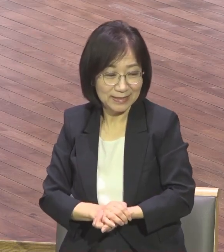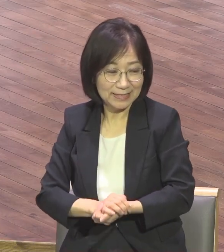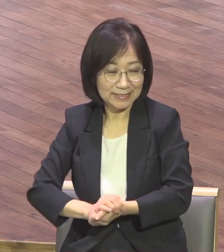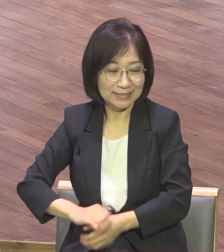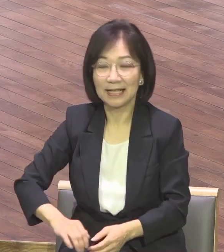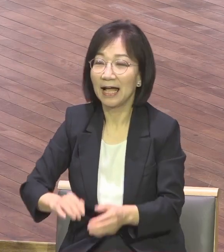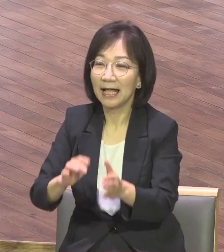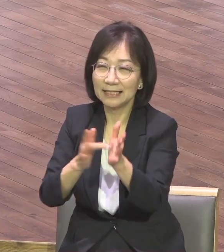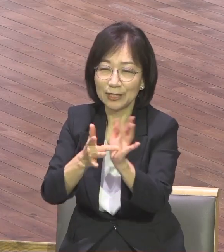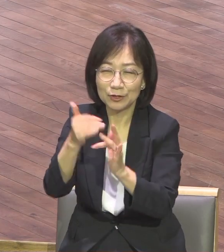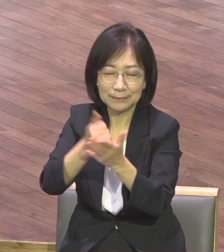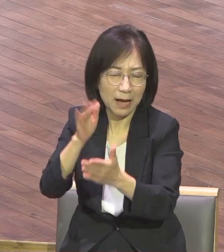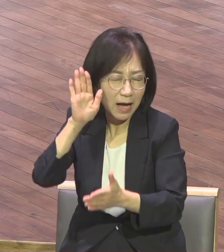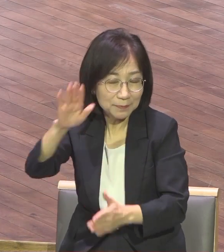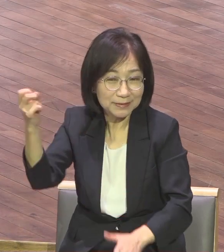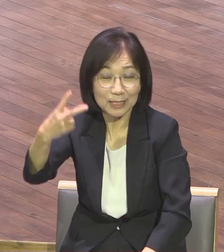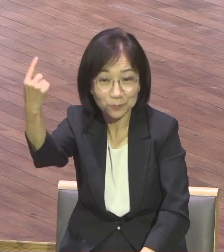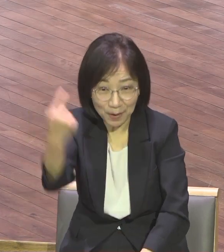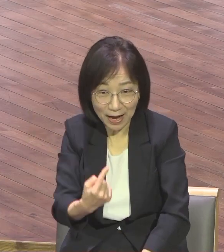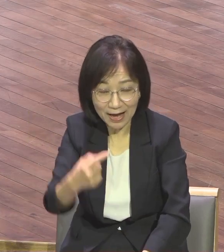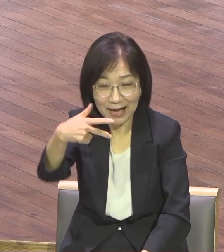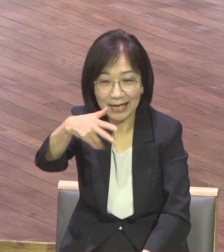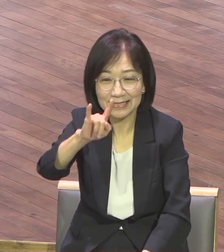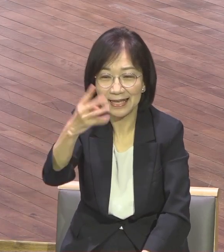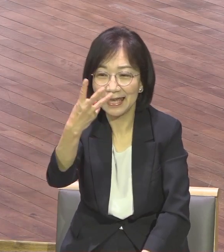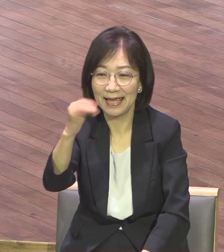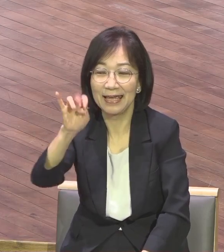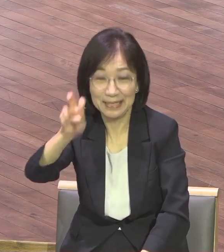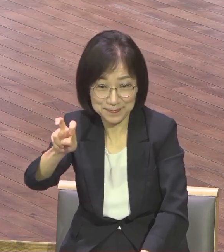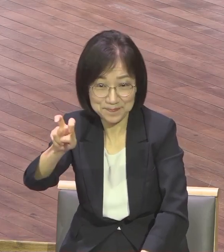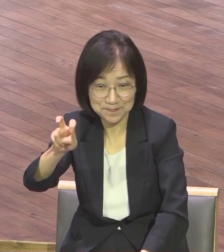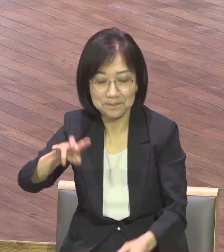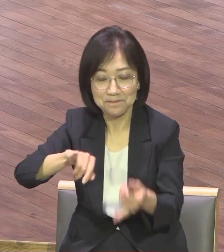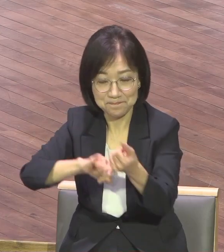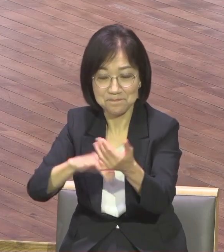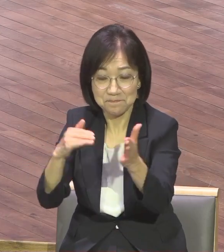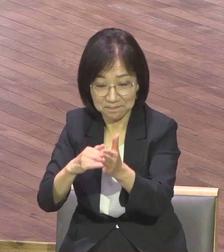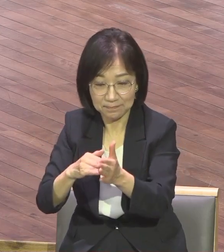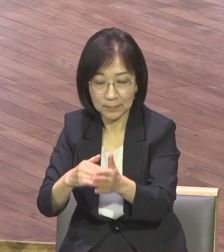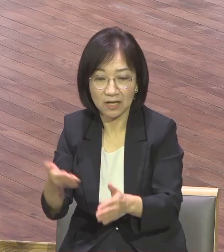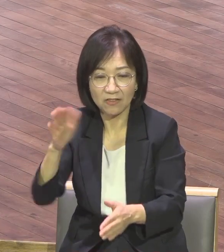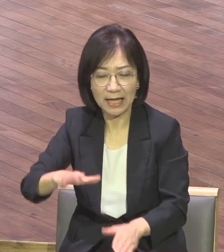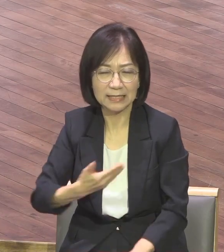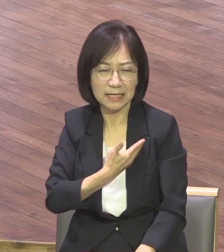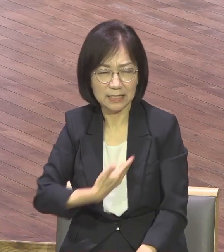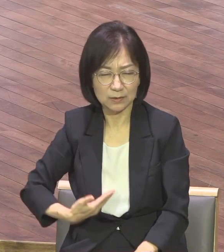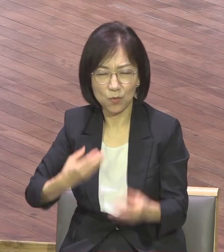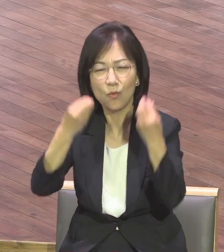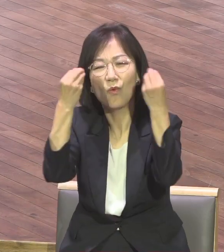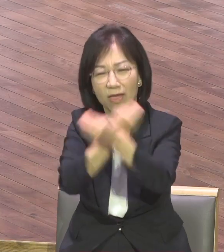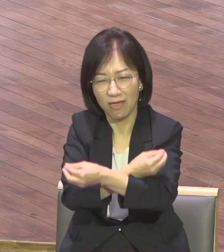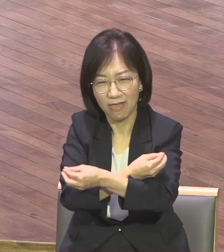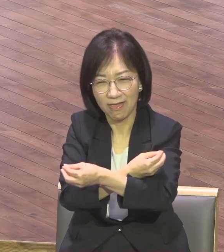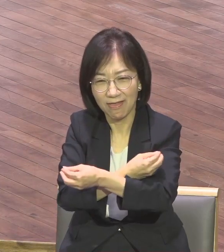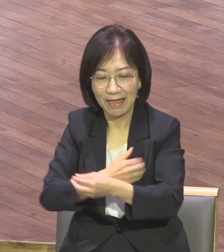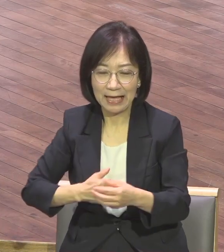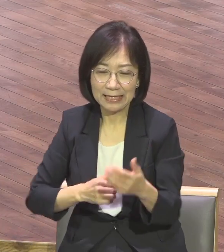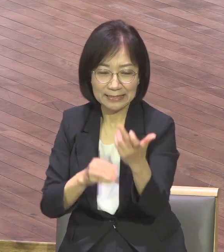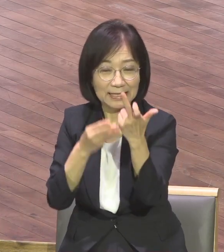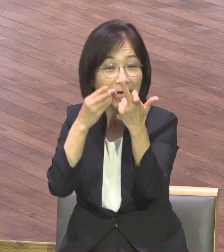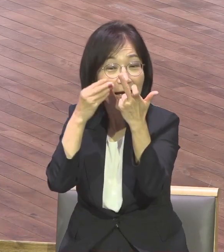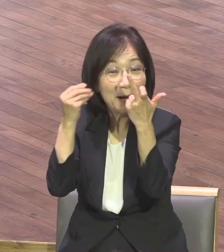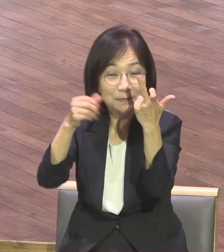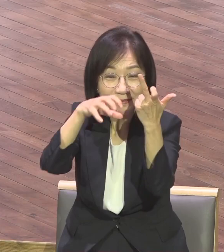재림 예언되어 있는 이 현장 제자들은 이 감람산에서 예수님의